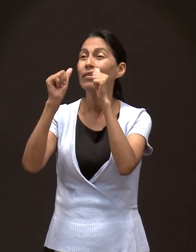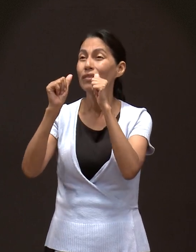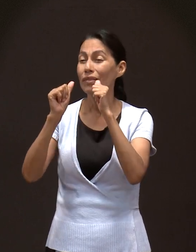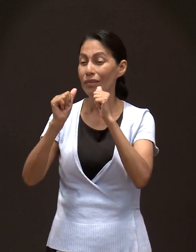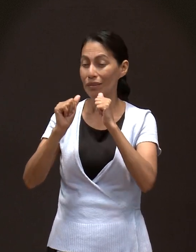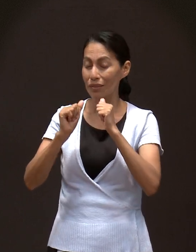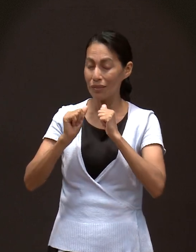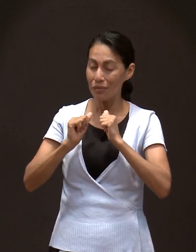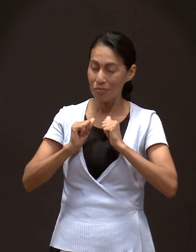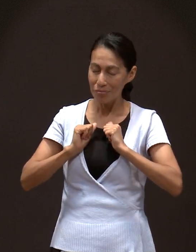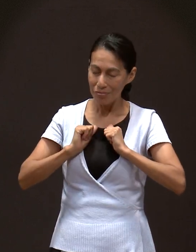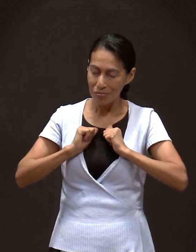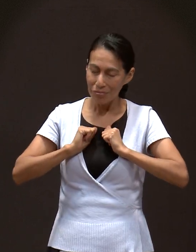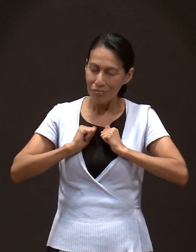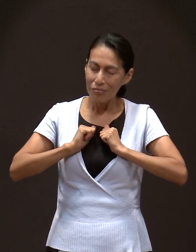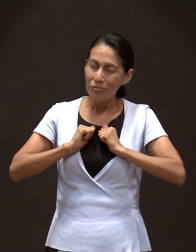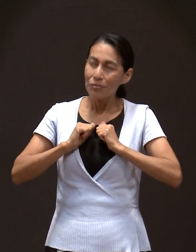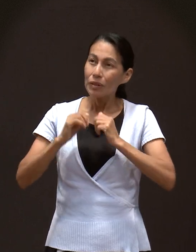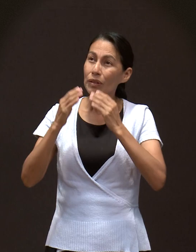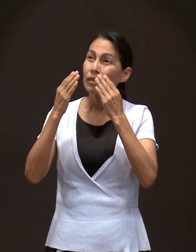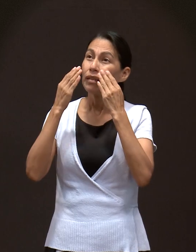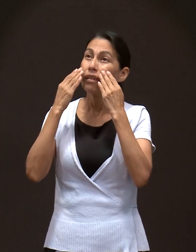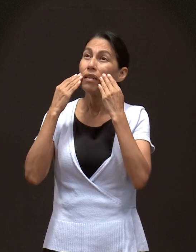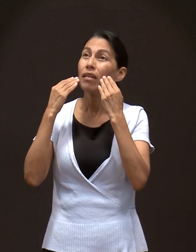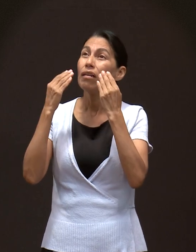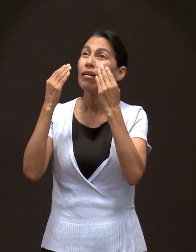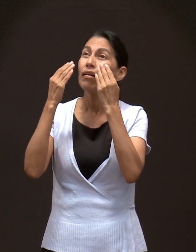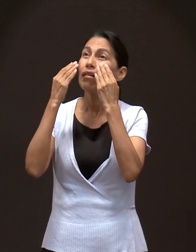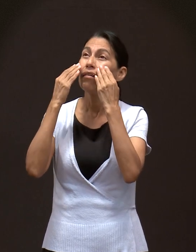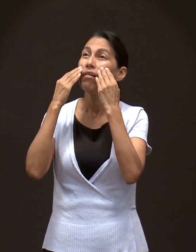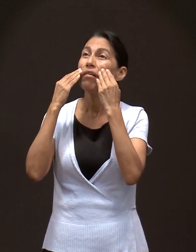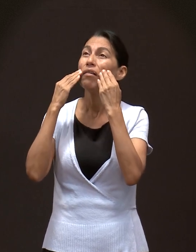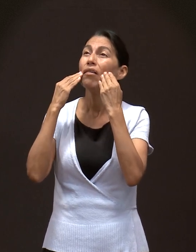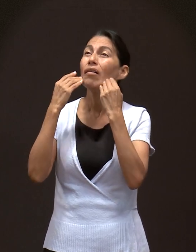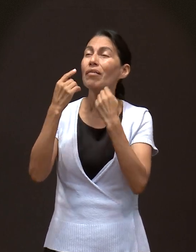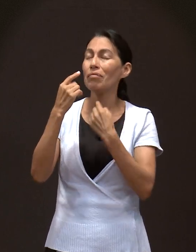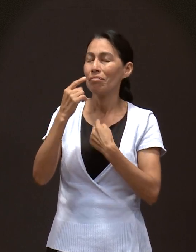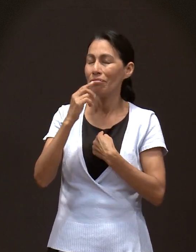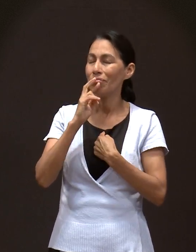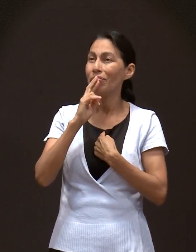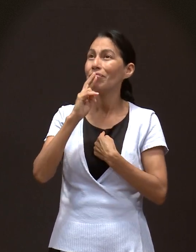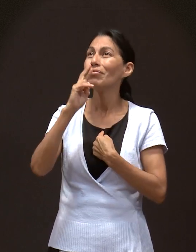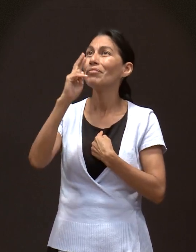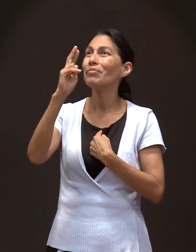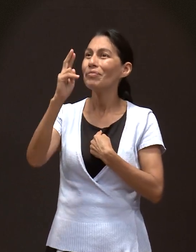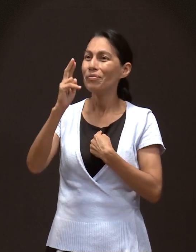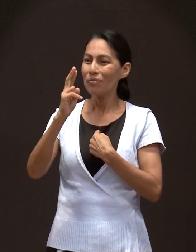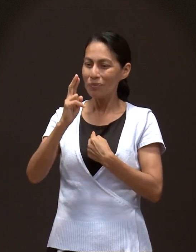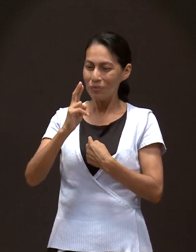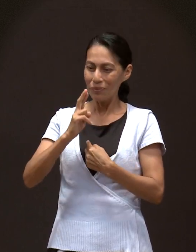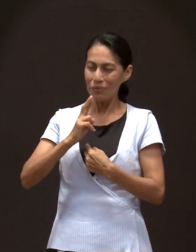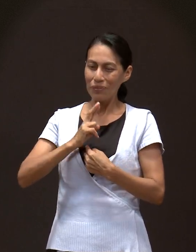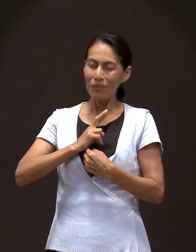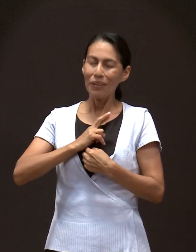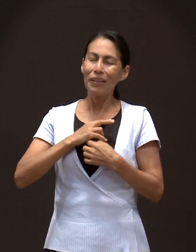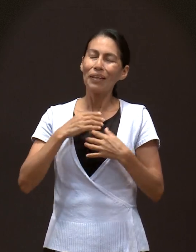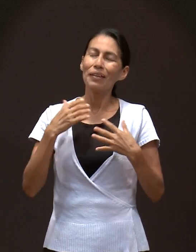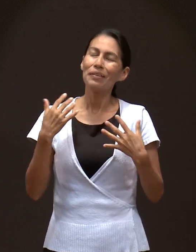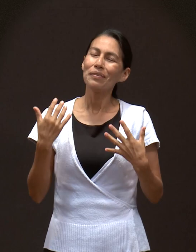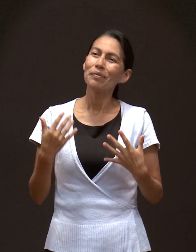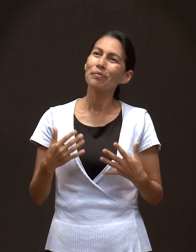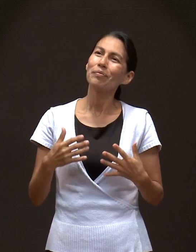Jehová es quien herde a temorizarme.